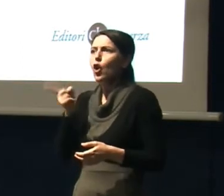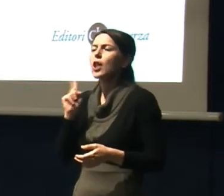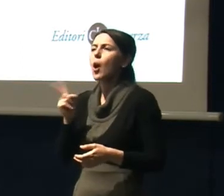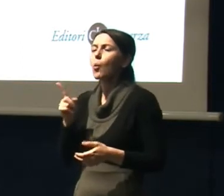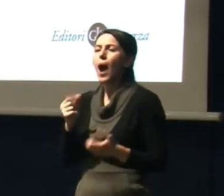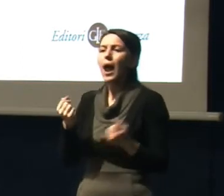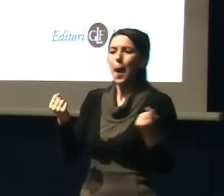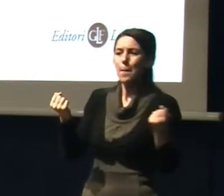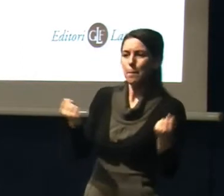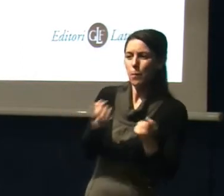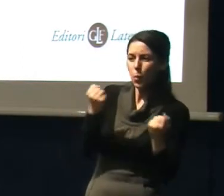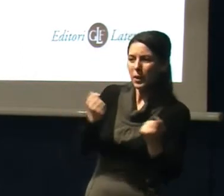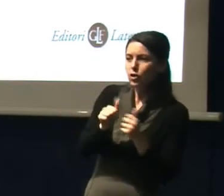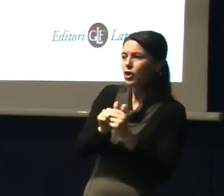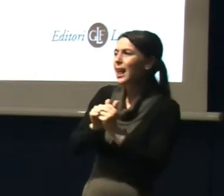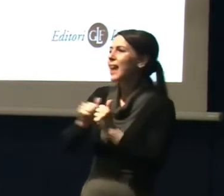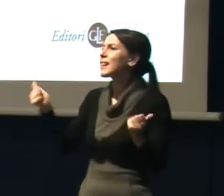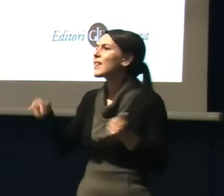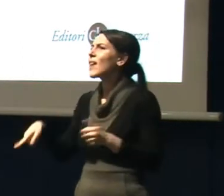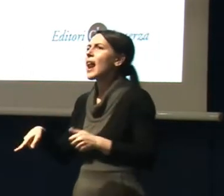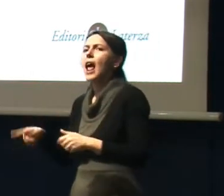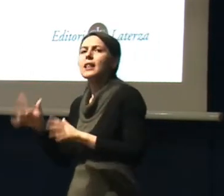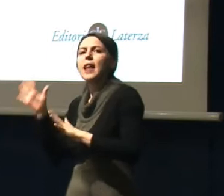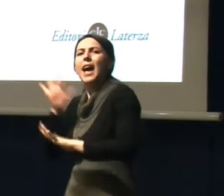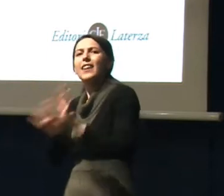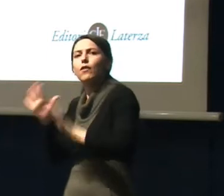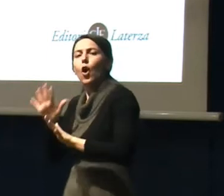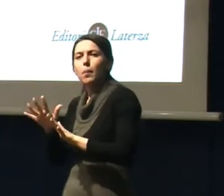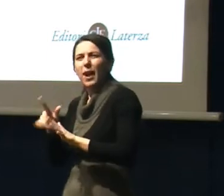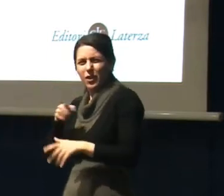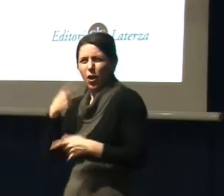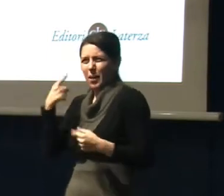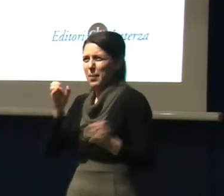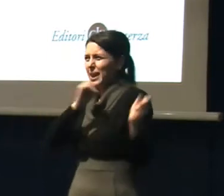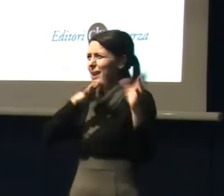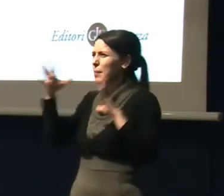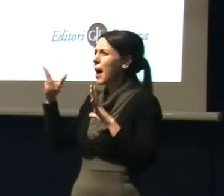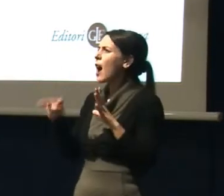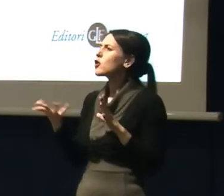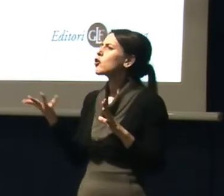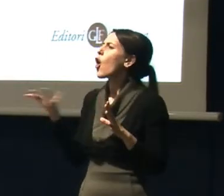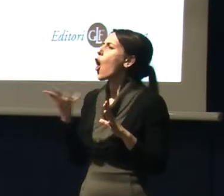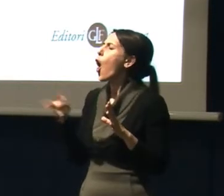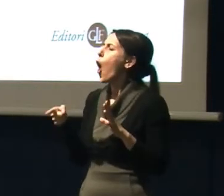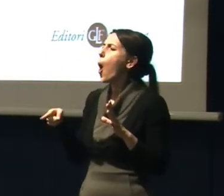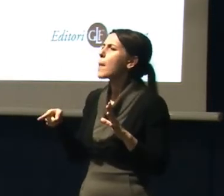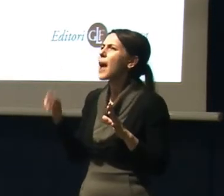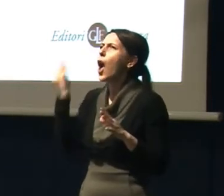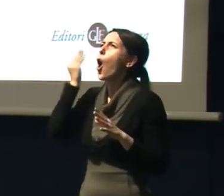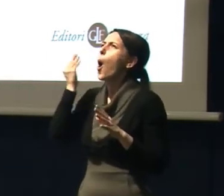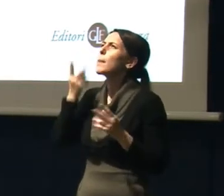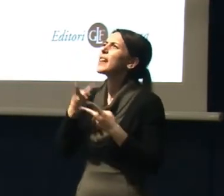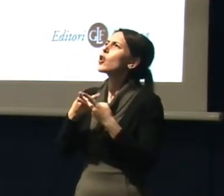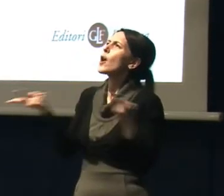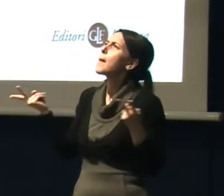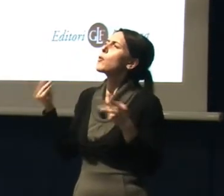pubblicità da un contenuto informativo figuriamoci come si formerà un'opinione pubblica